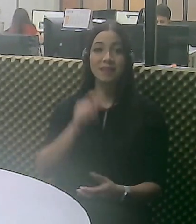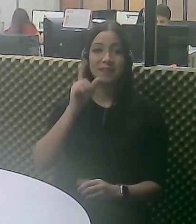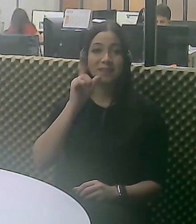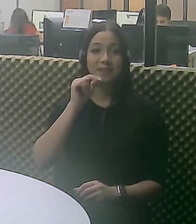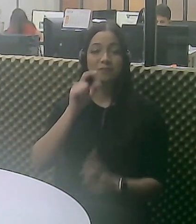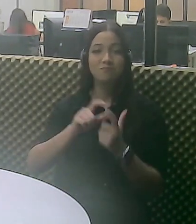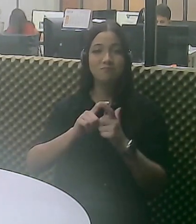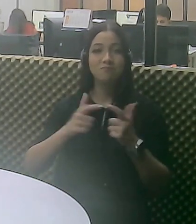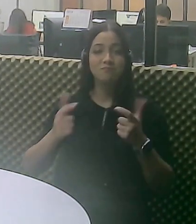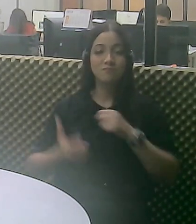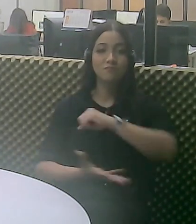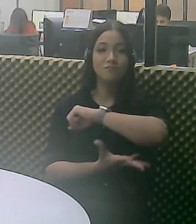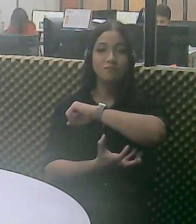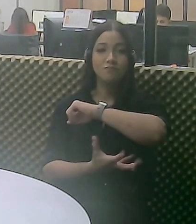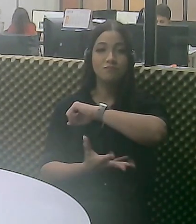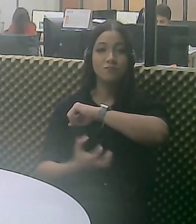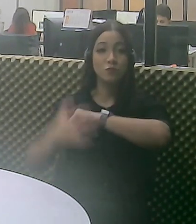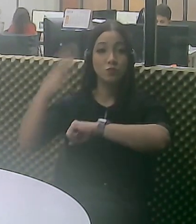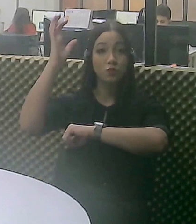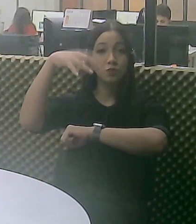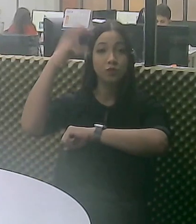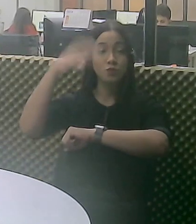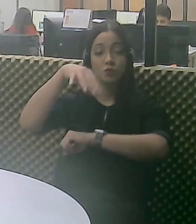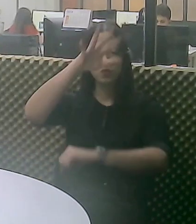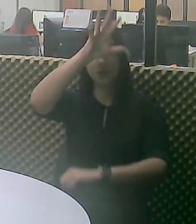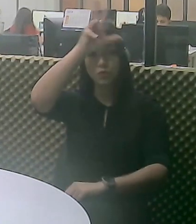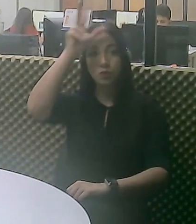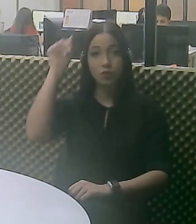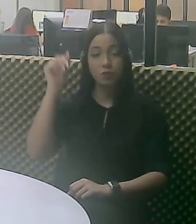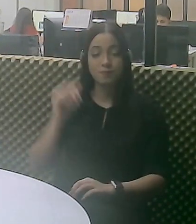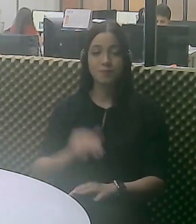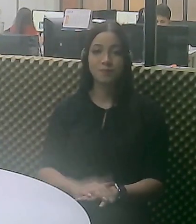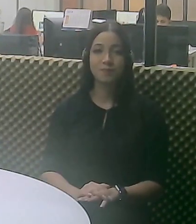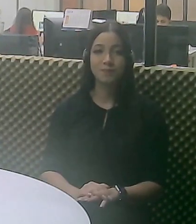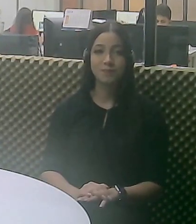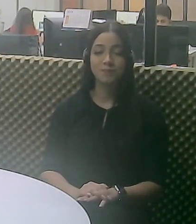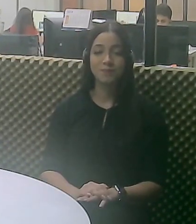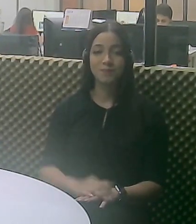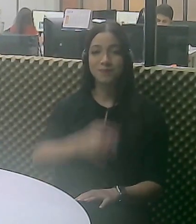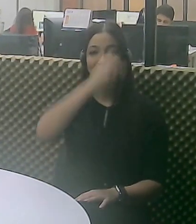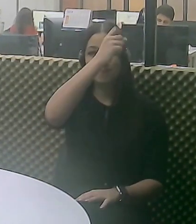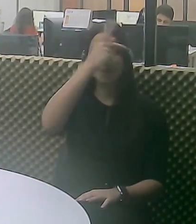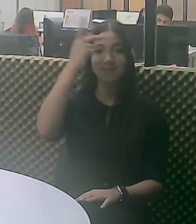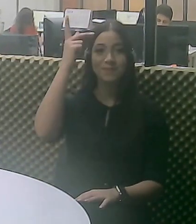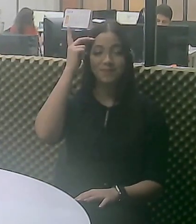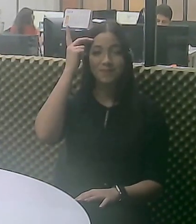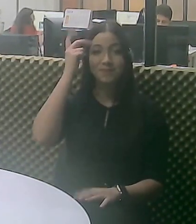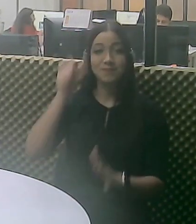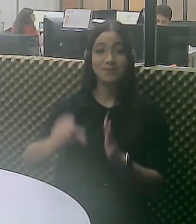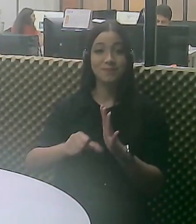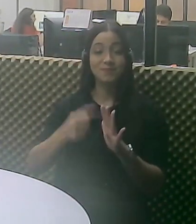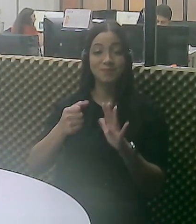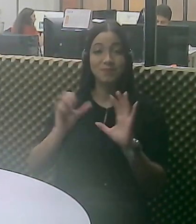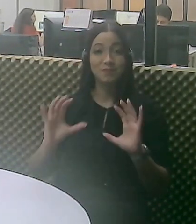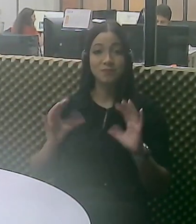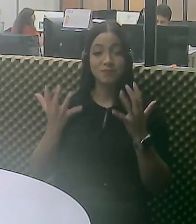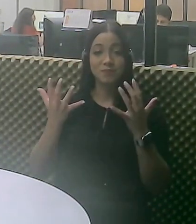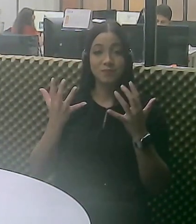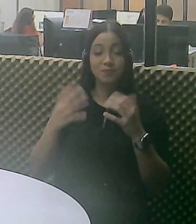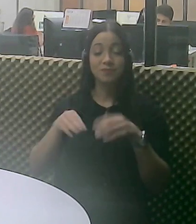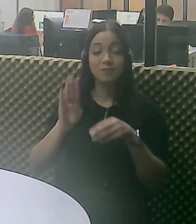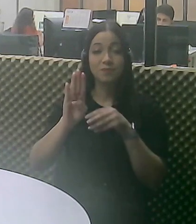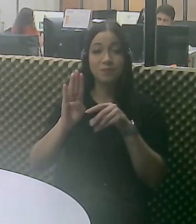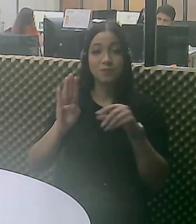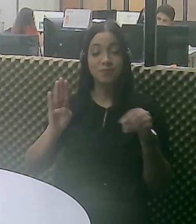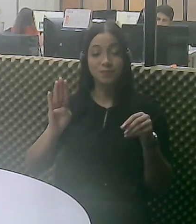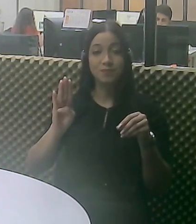amplia rede de drenagem pluvial no bairro Guarani. E ainda, a Prefeitura promove primeiro simpósio de bioinsumos